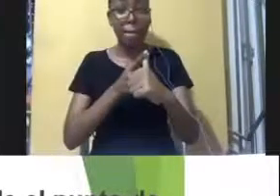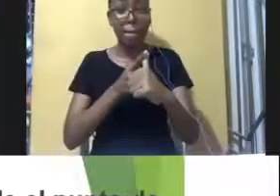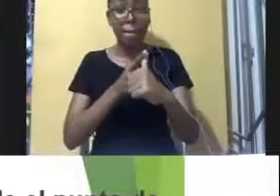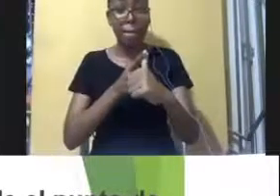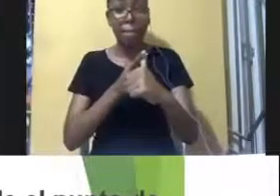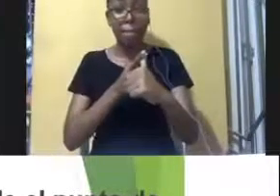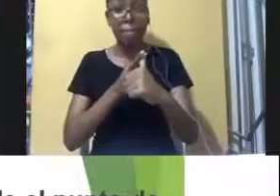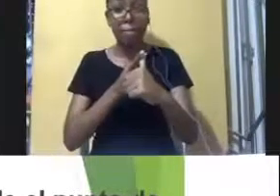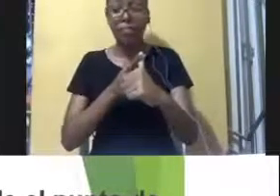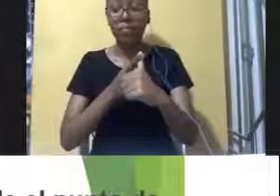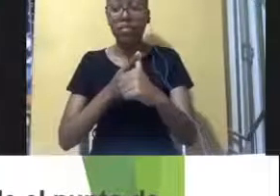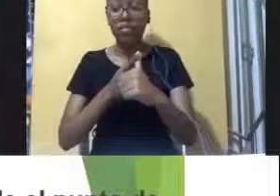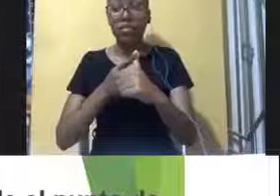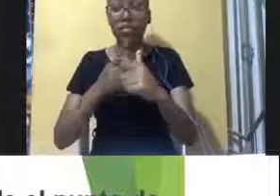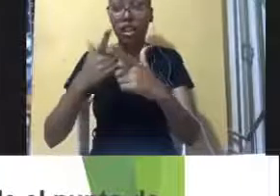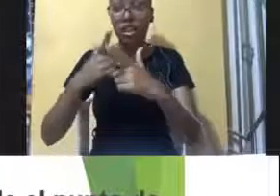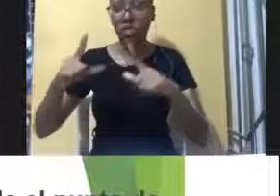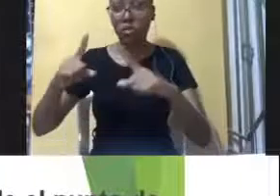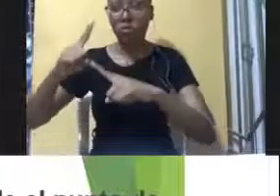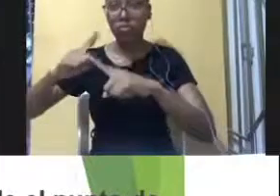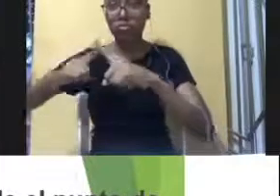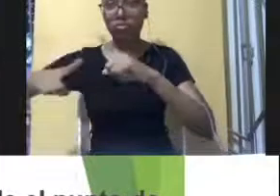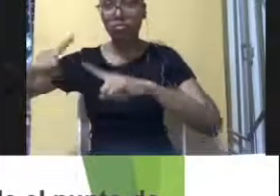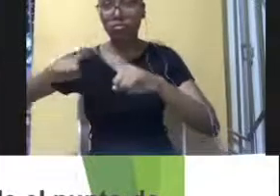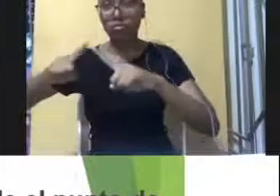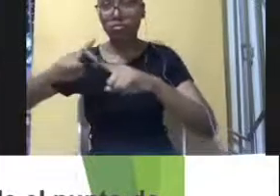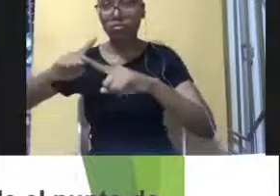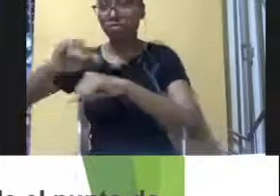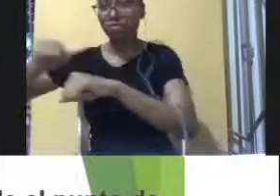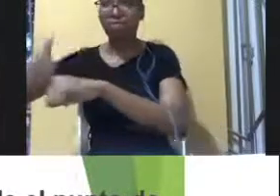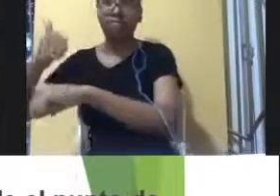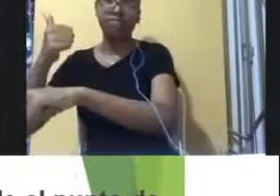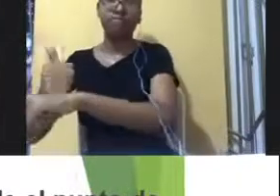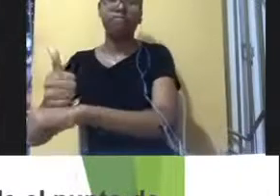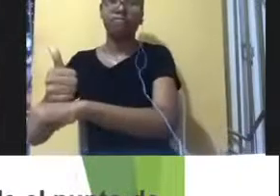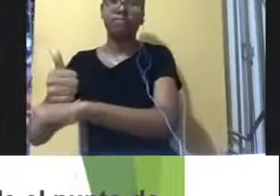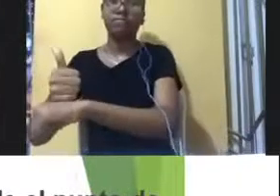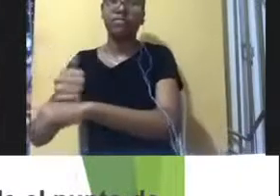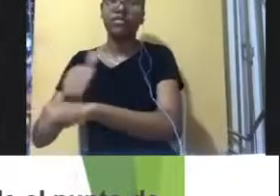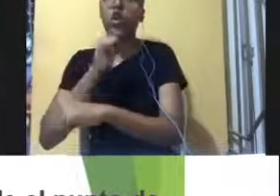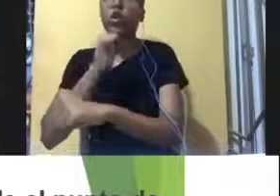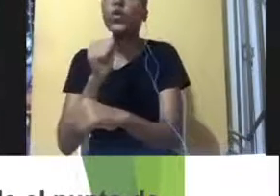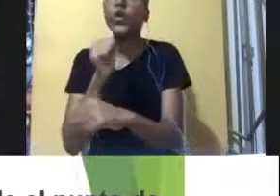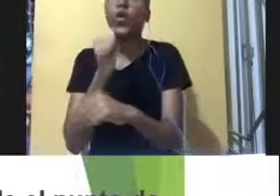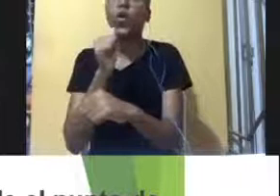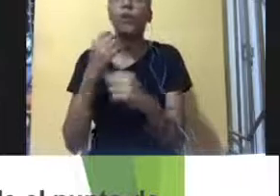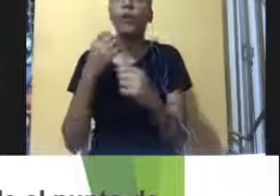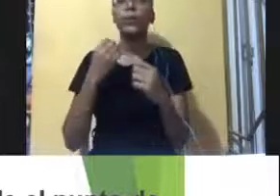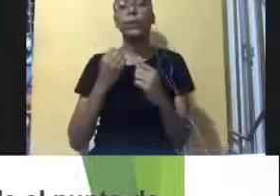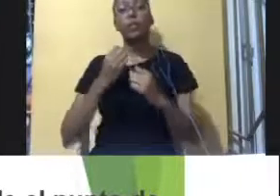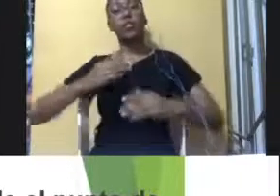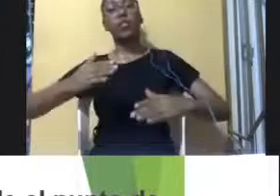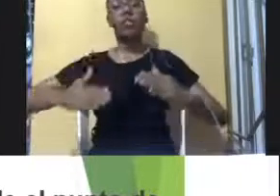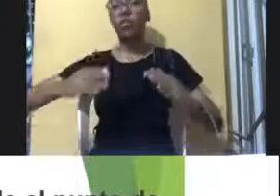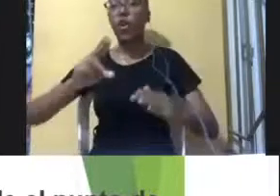verdadera desde el punto de vista lingüístico. Es una lengua, no es mimo, ni musaraña, ni pantomima. Es una lengua